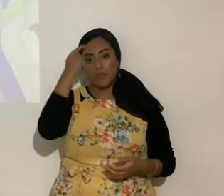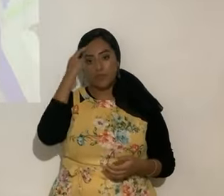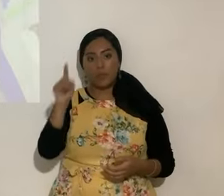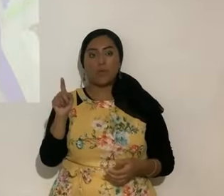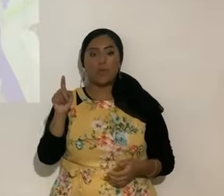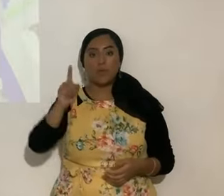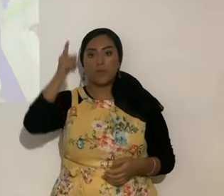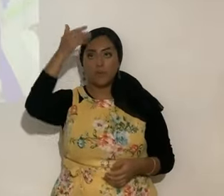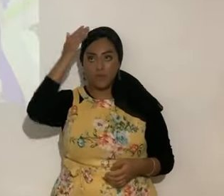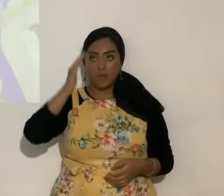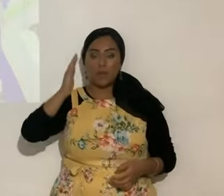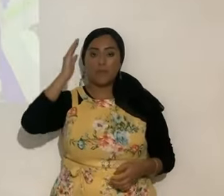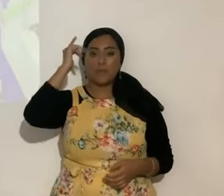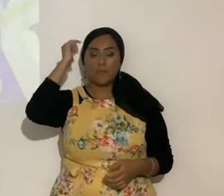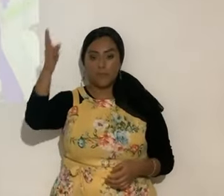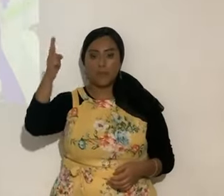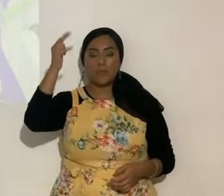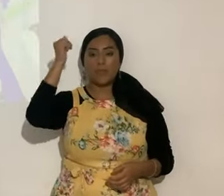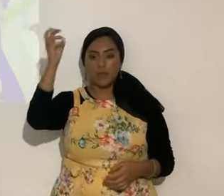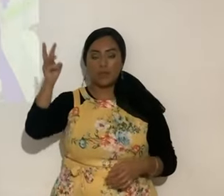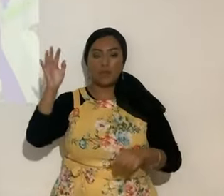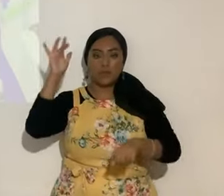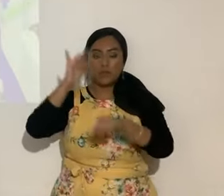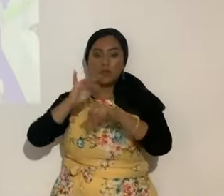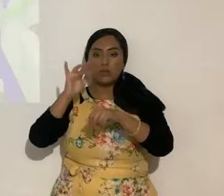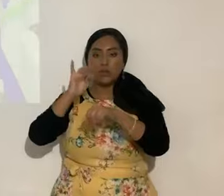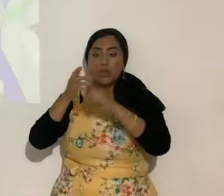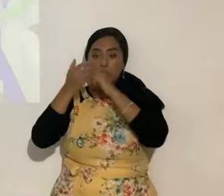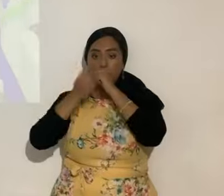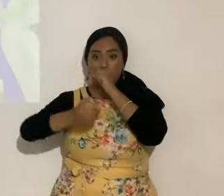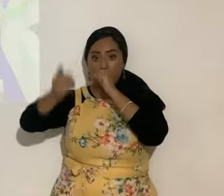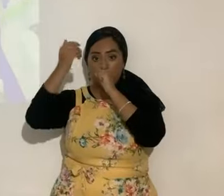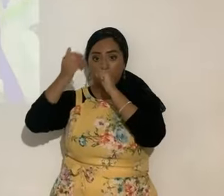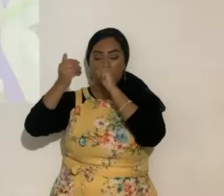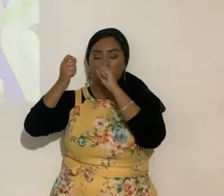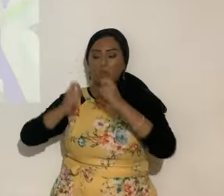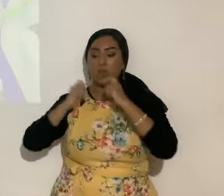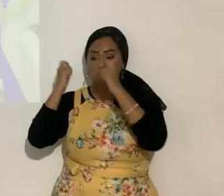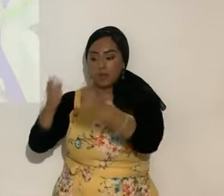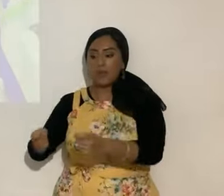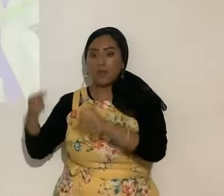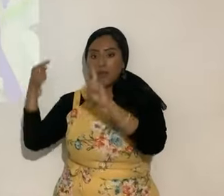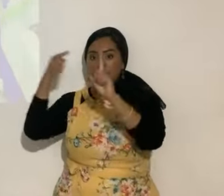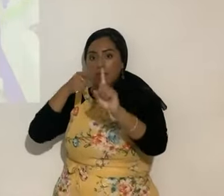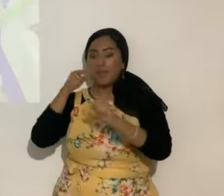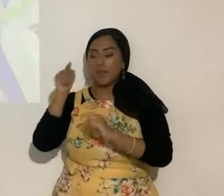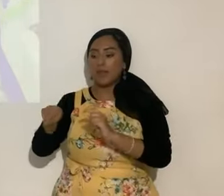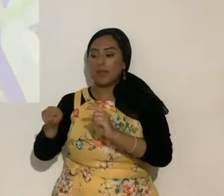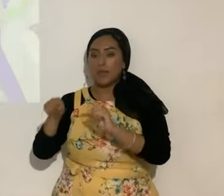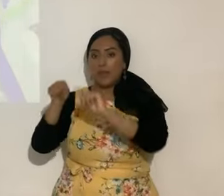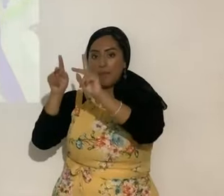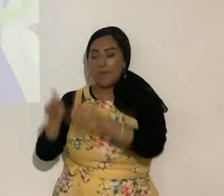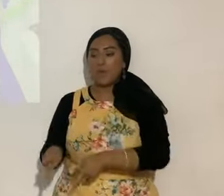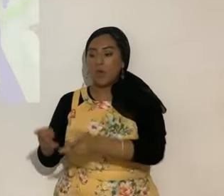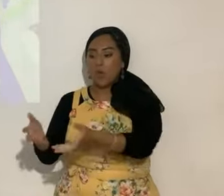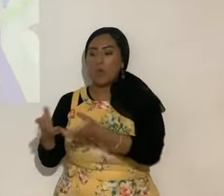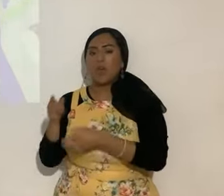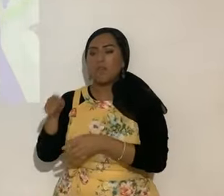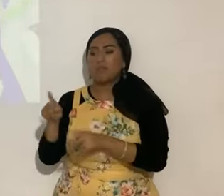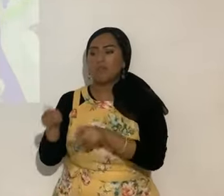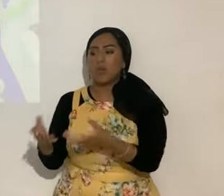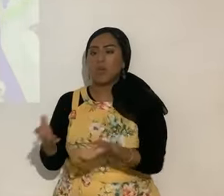que el ojín, Yahweh, Yahshua, tocar el shofar, le confiera el propósito, que quiso ese ser humano, ¿qué